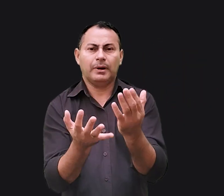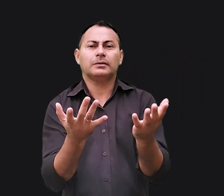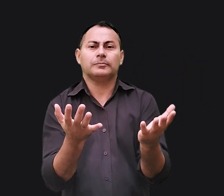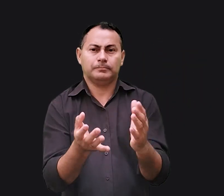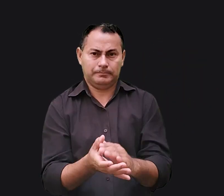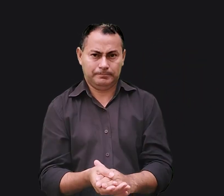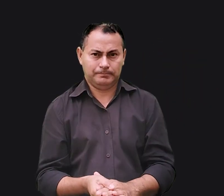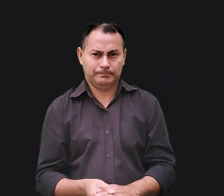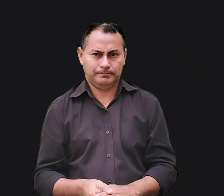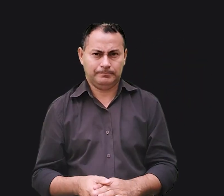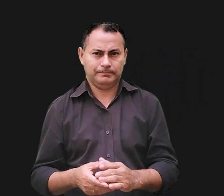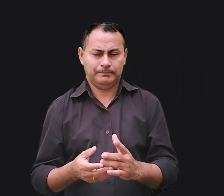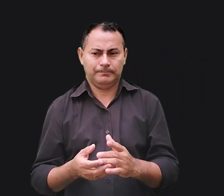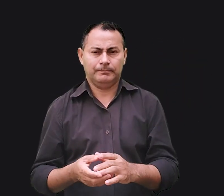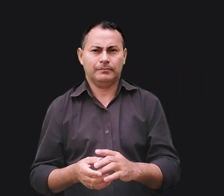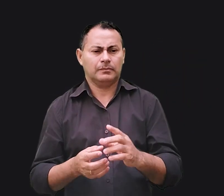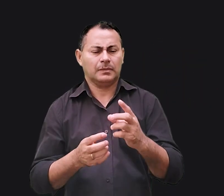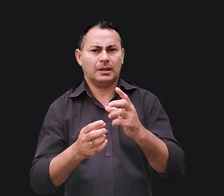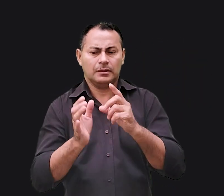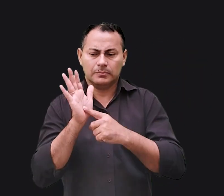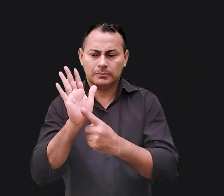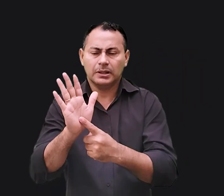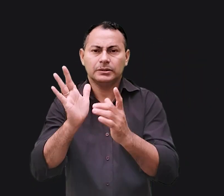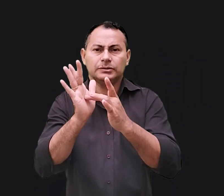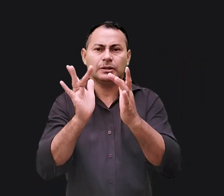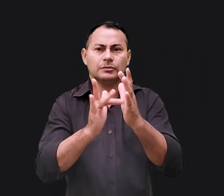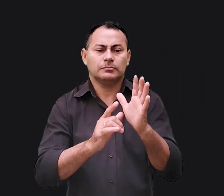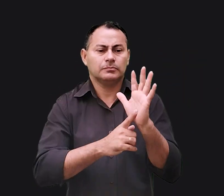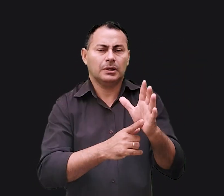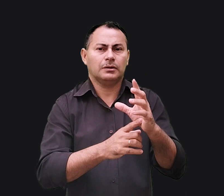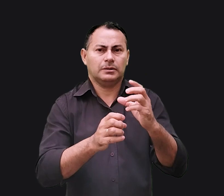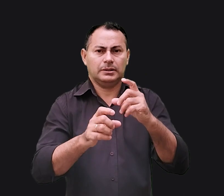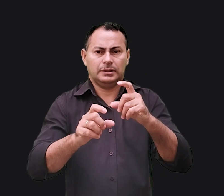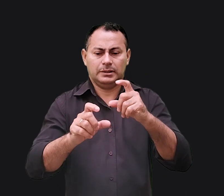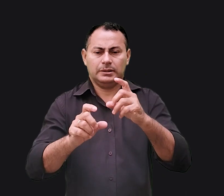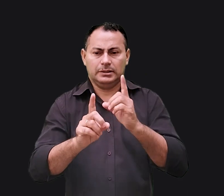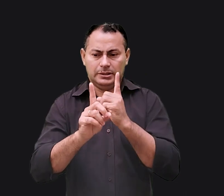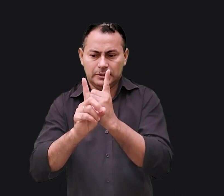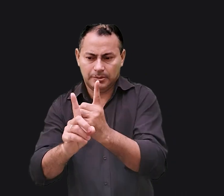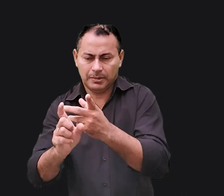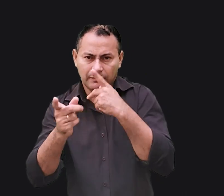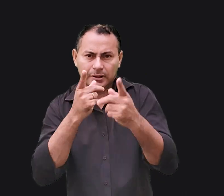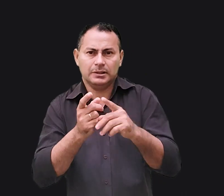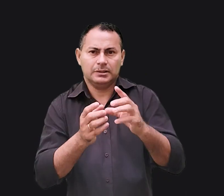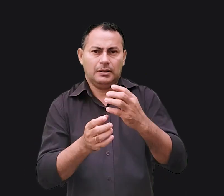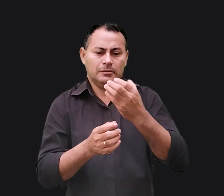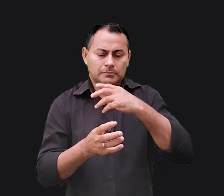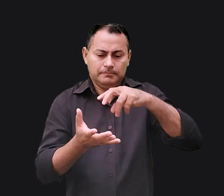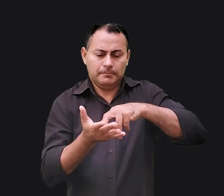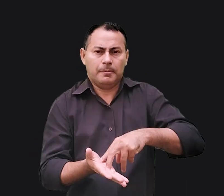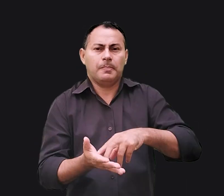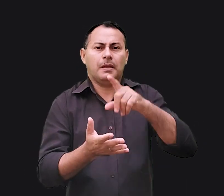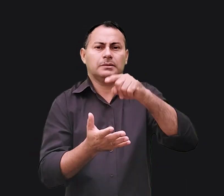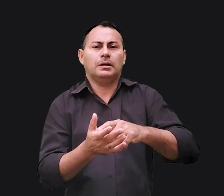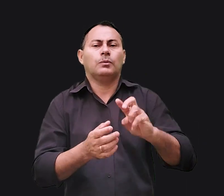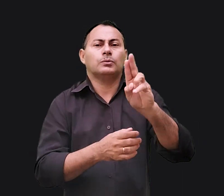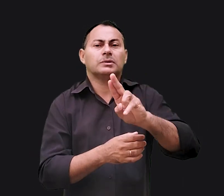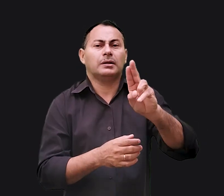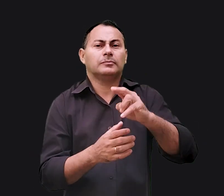queimados. Com essa ilustração, Jesus exortou seus discípulos dizendo que ser frutífero é ser usado